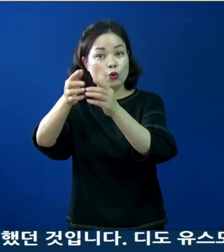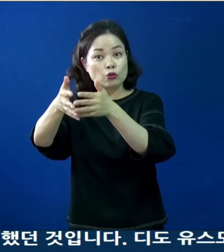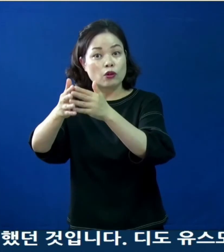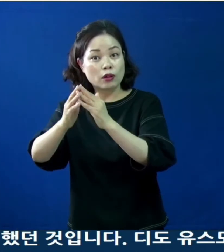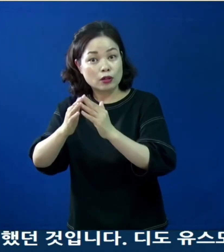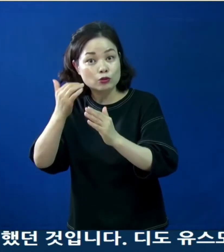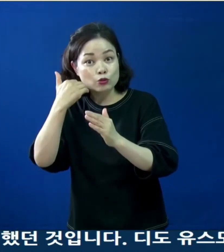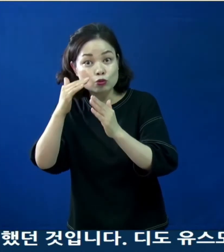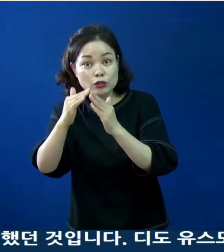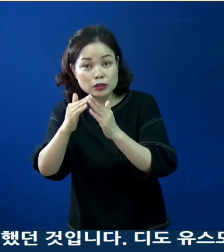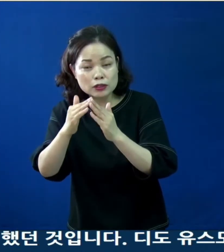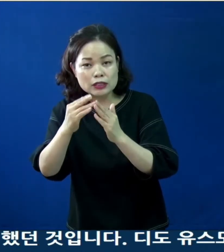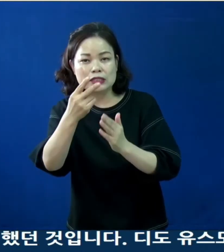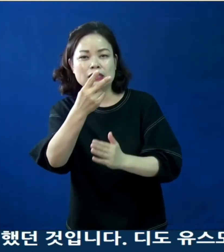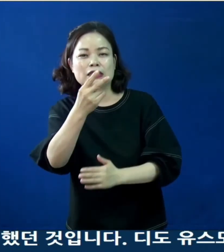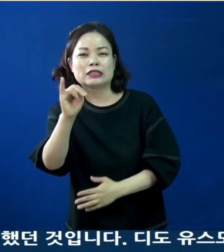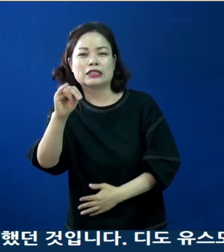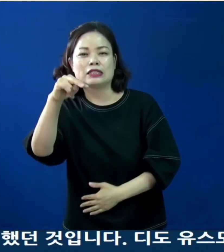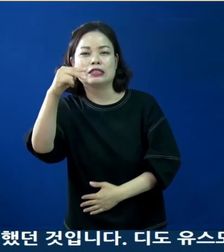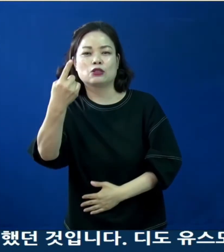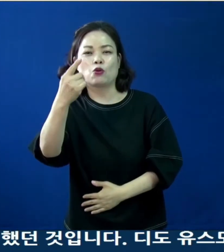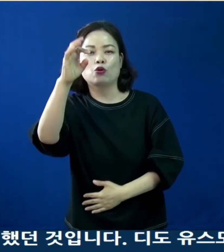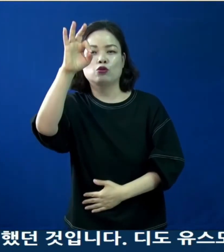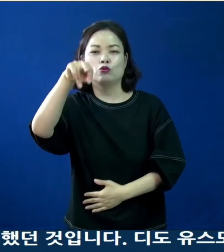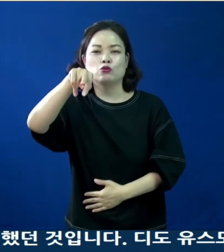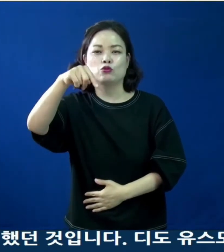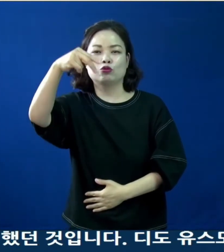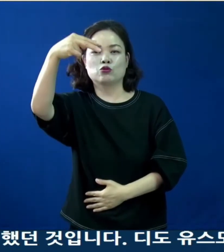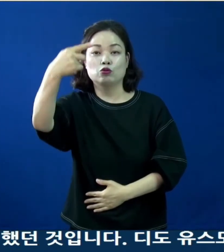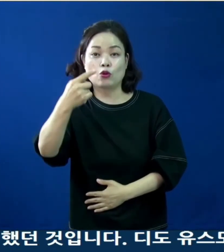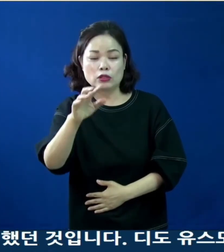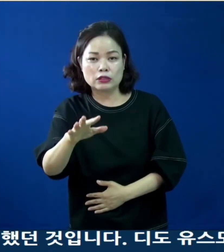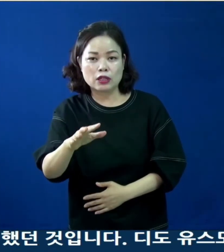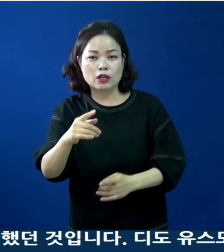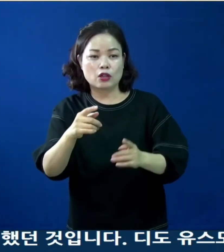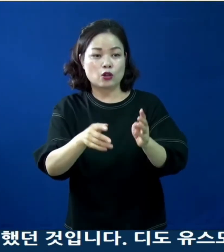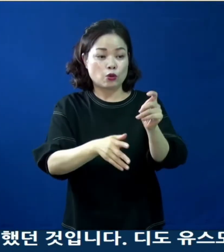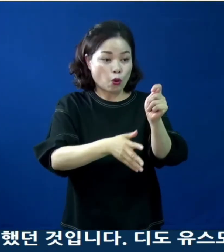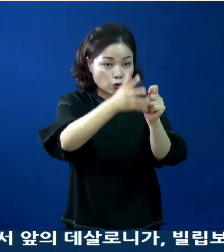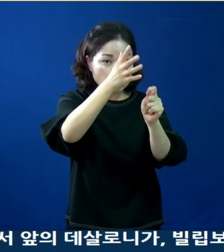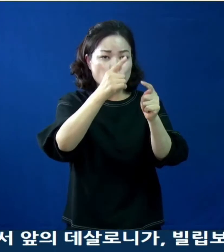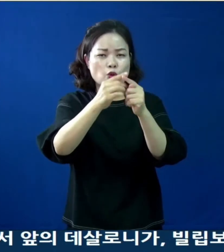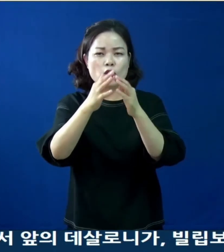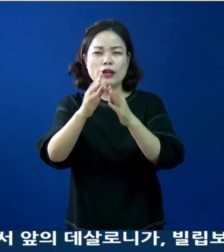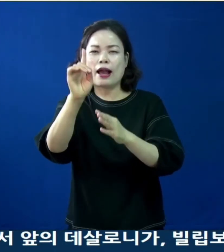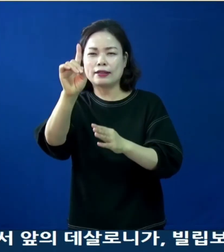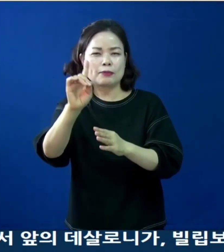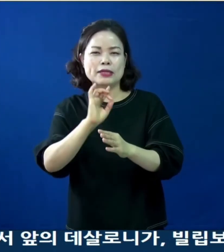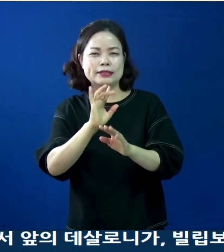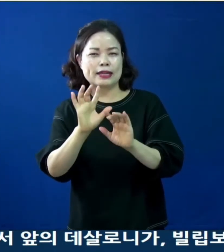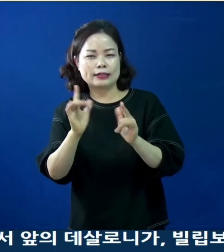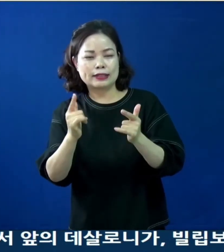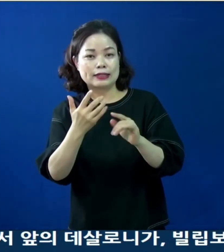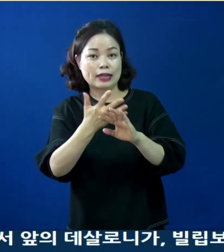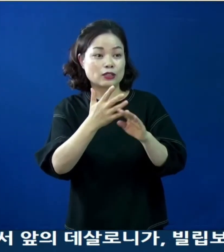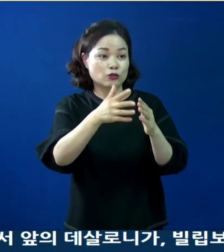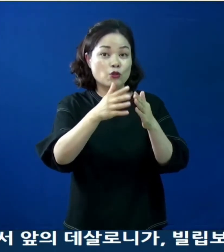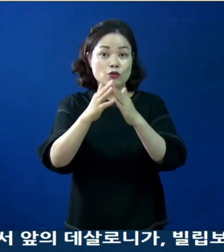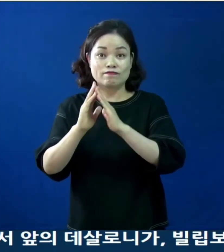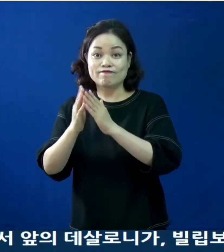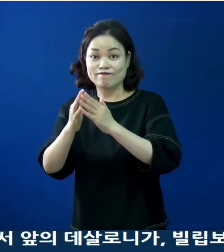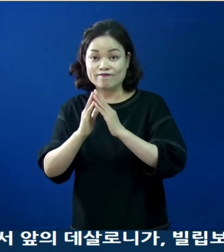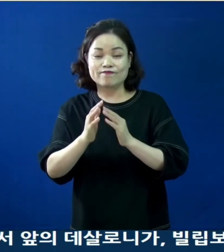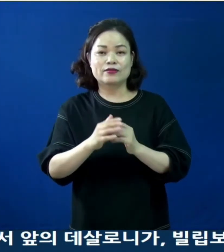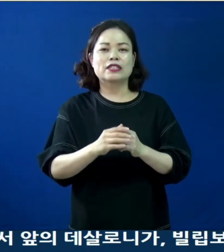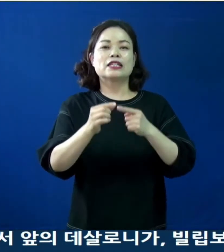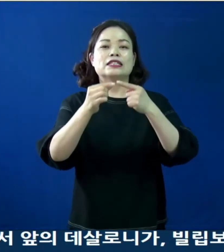누구 집에 있었다? 디도 유스도 집에 있었다. 근데 고린도의 교회가 하나가 아니었기 때문에 또 여러 다른 교회들이 있었겠죠. 그래서